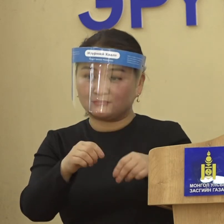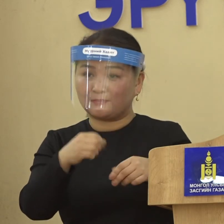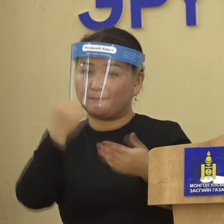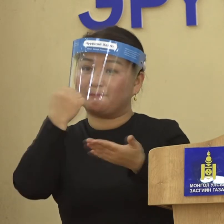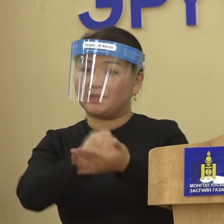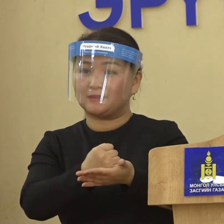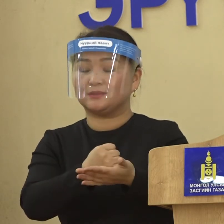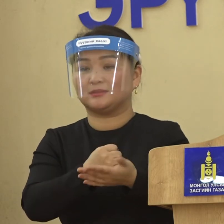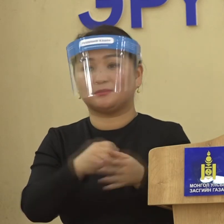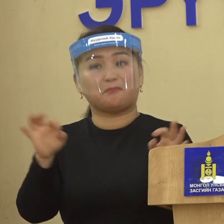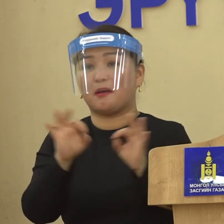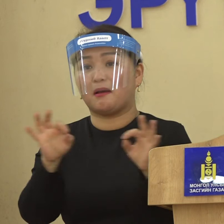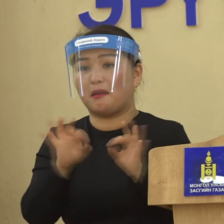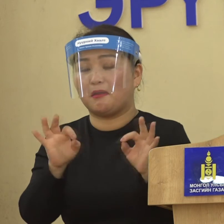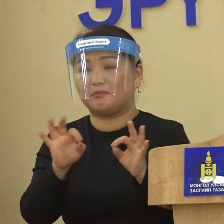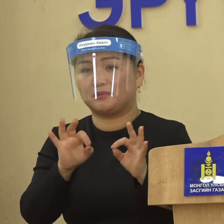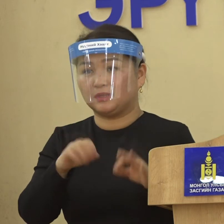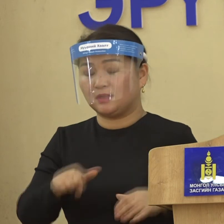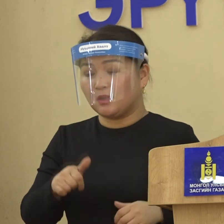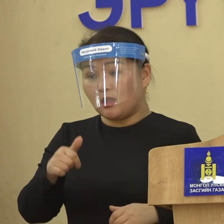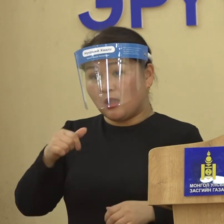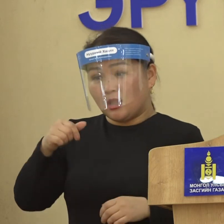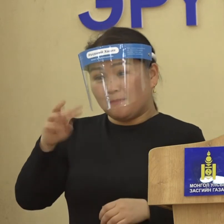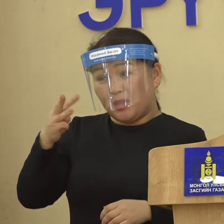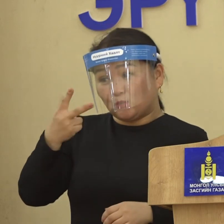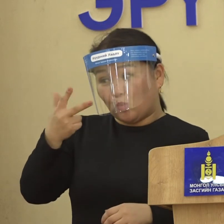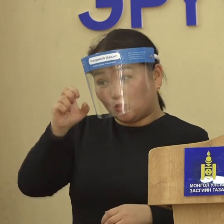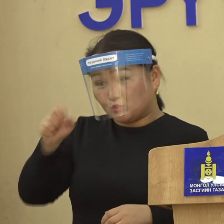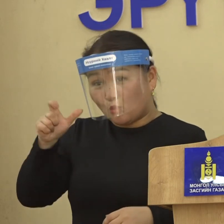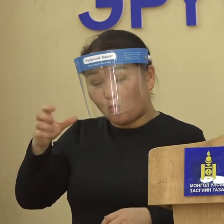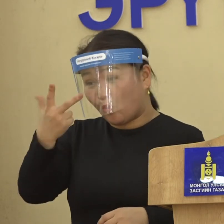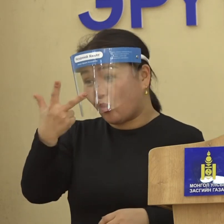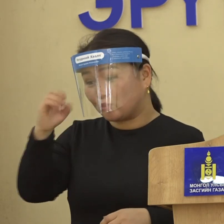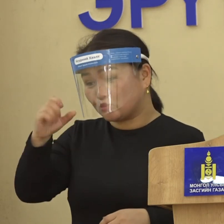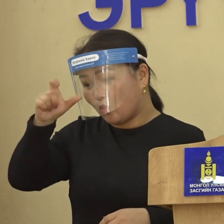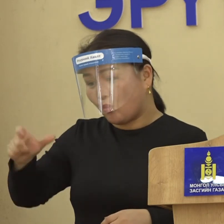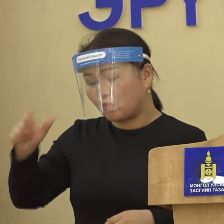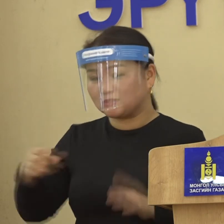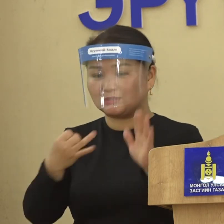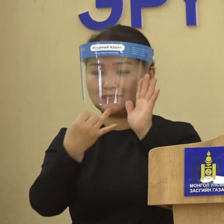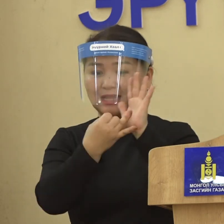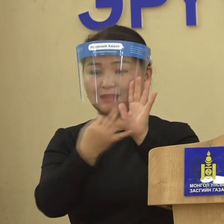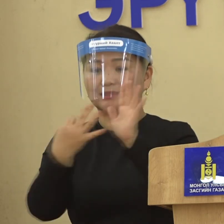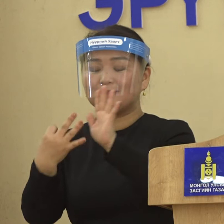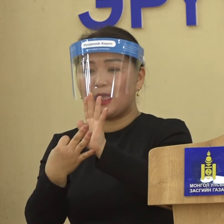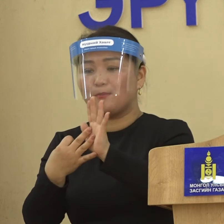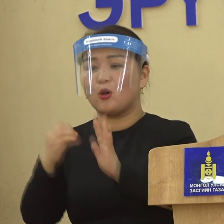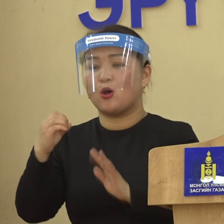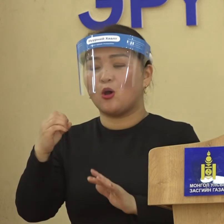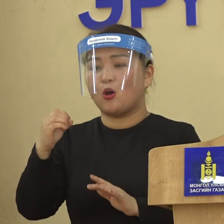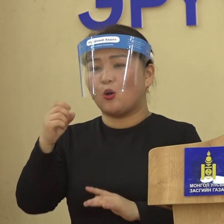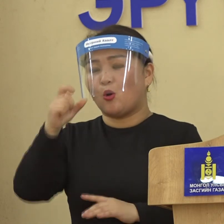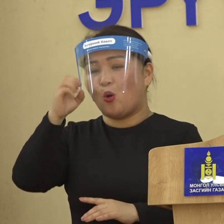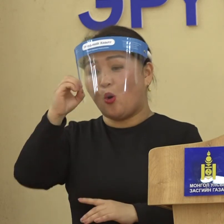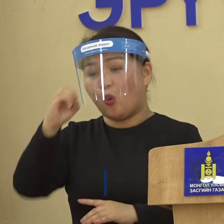батлагдсан тохиолдол гараагүй. Энэ одоо сэжигтэй гэж авсан тохиолдлын нэг 78 орчим хувь нь бол амьсгалын замын хавтар,